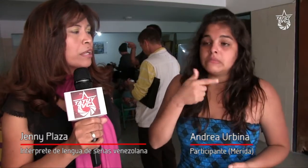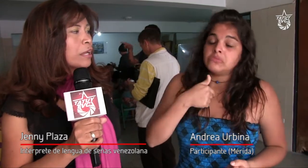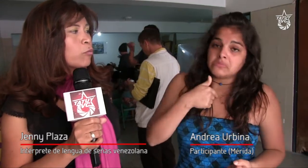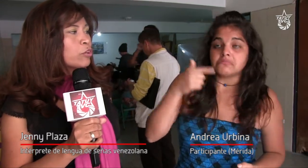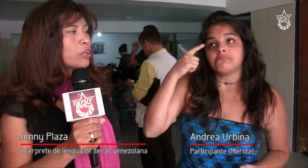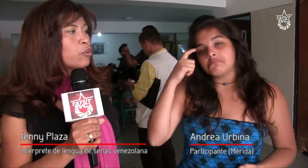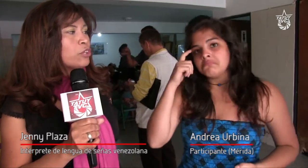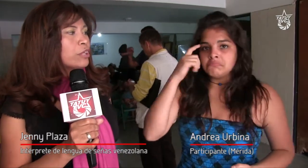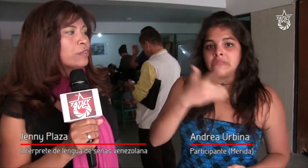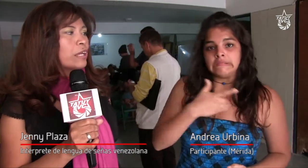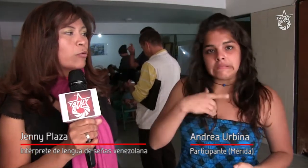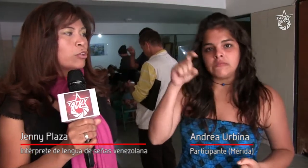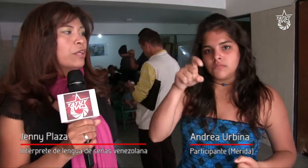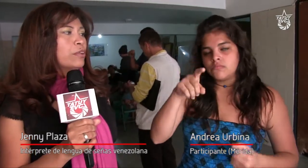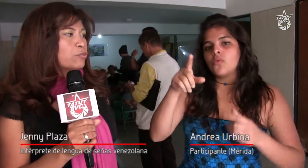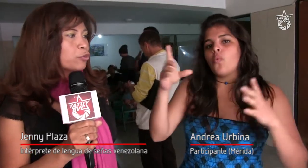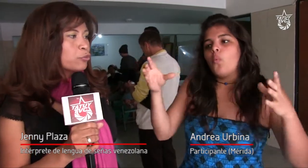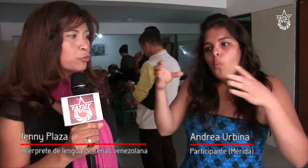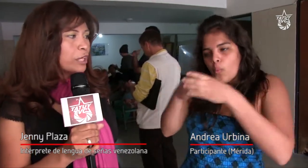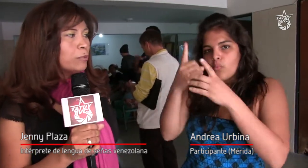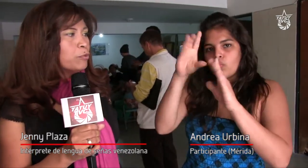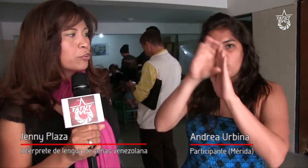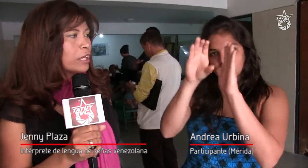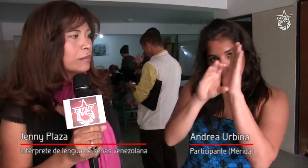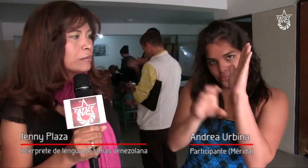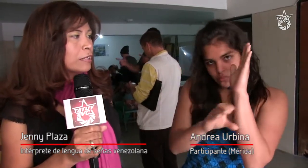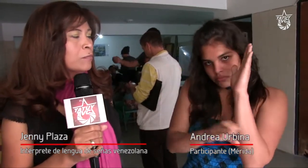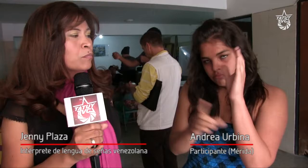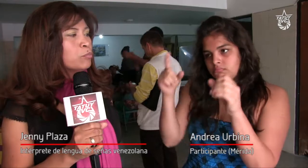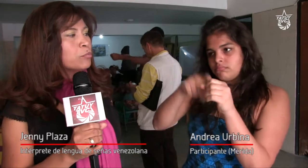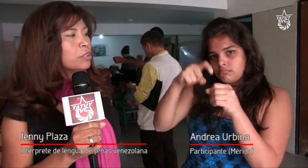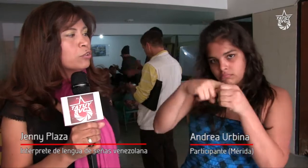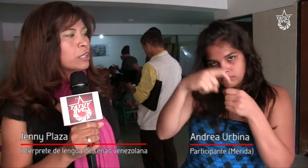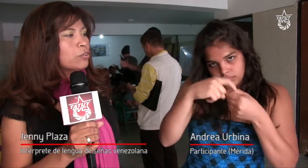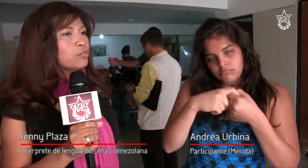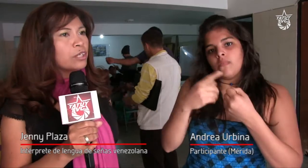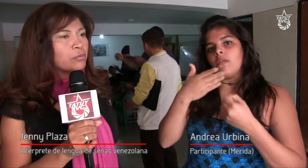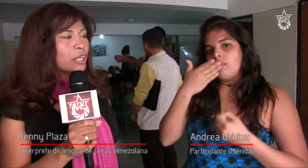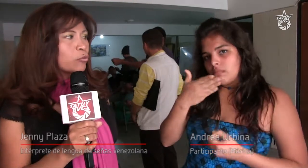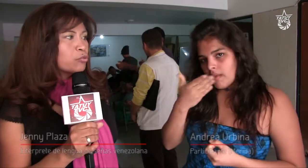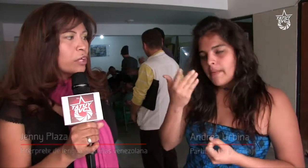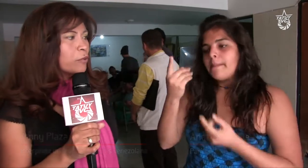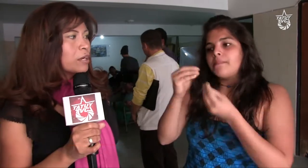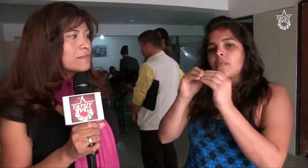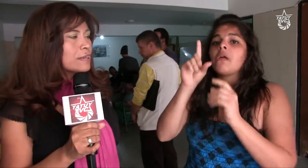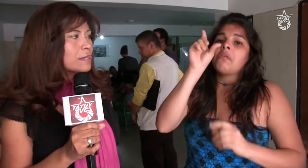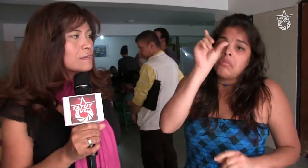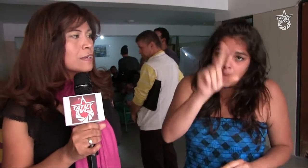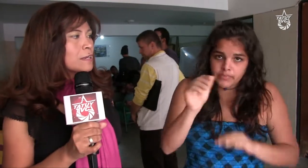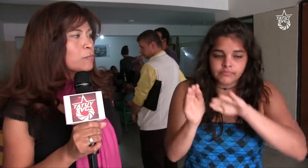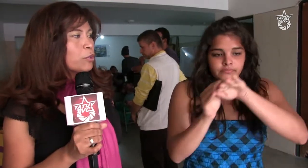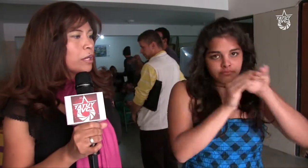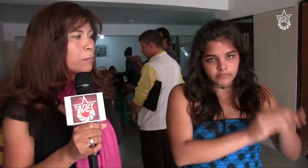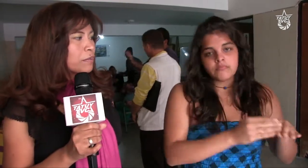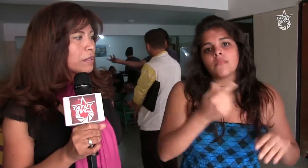dar la comunidad de oyentes a la comunidad de sordos. Es importante por medio de que ellos se inscriban en cursos de lengua de señas y puedan aprender.